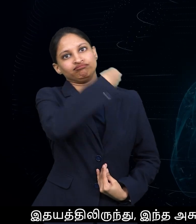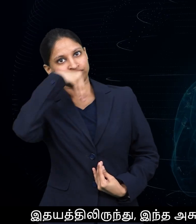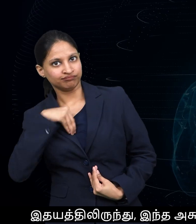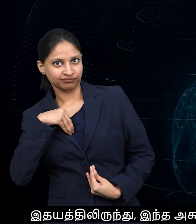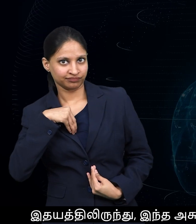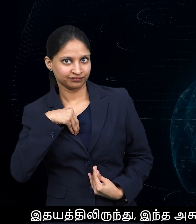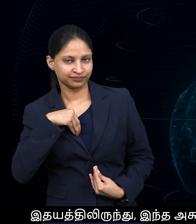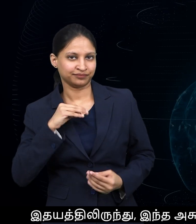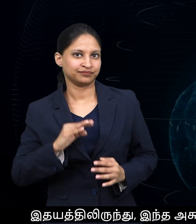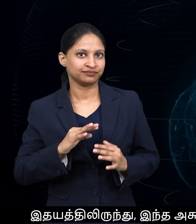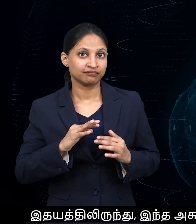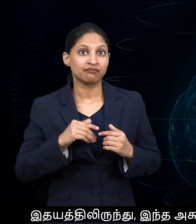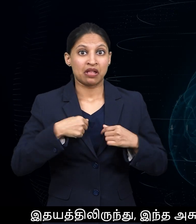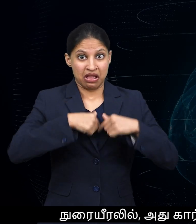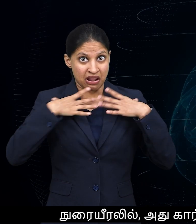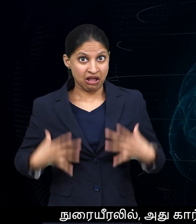அடைகிறது.